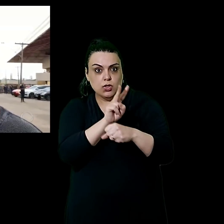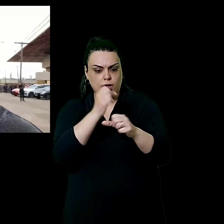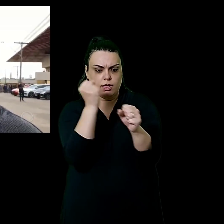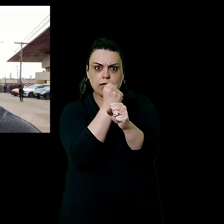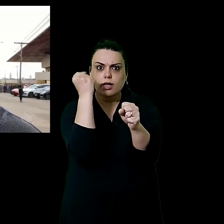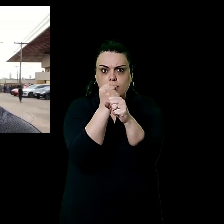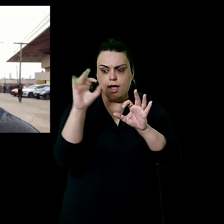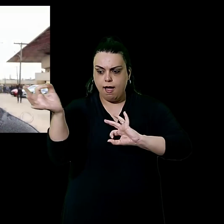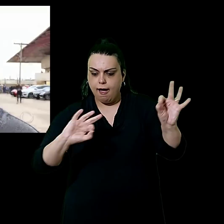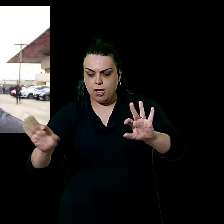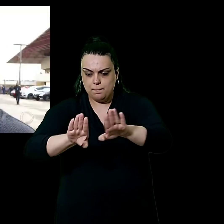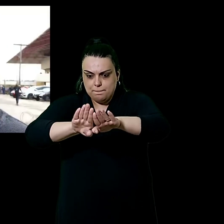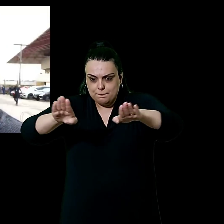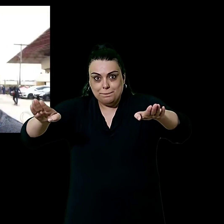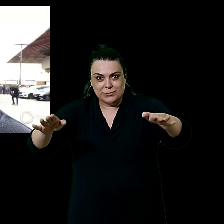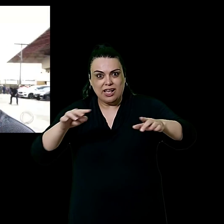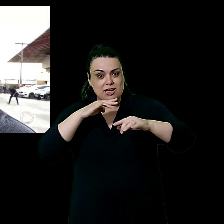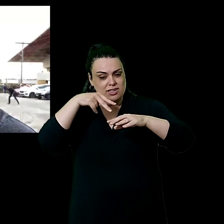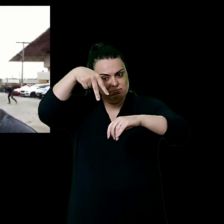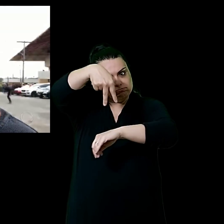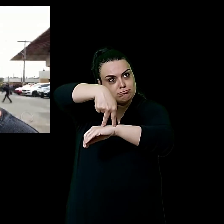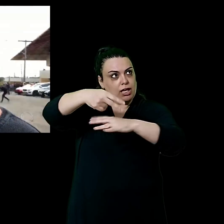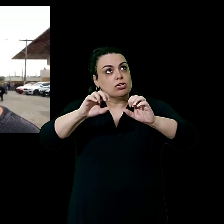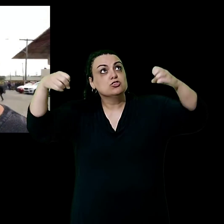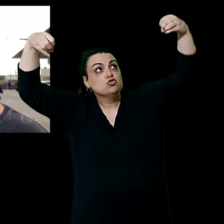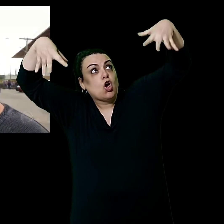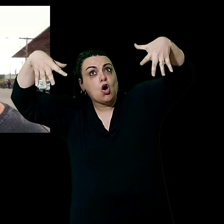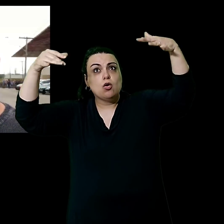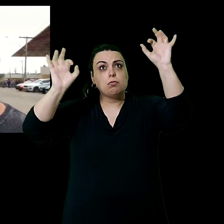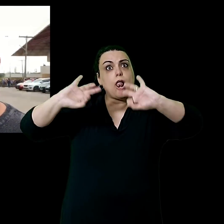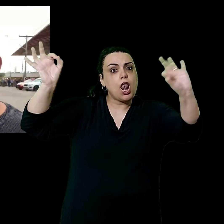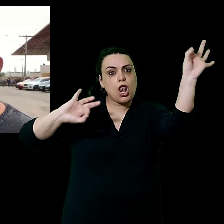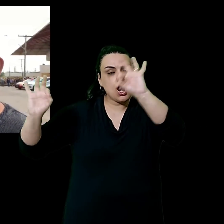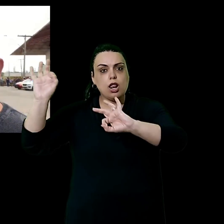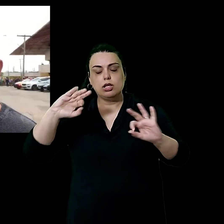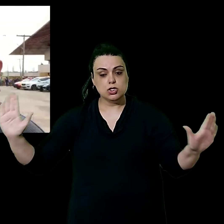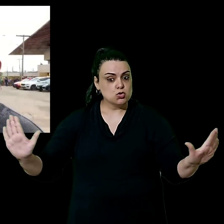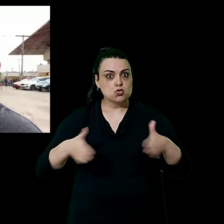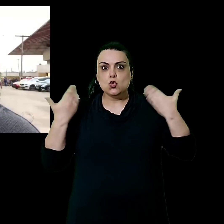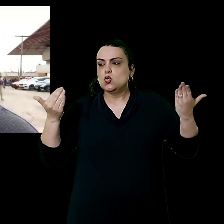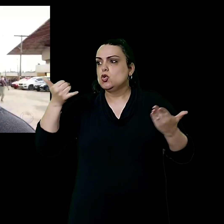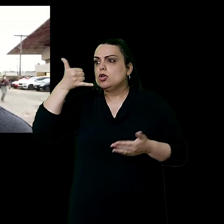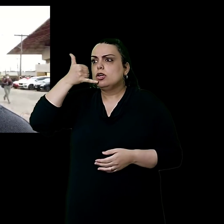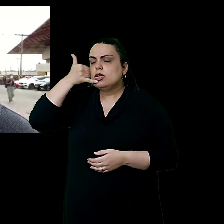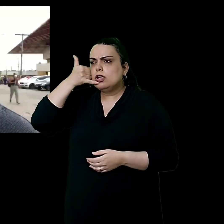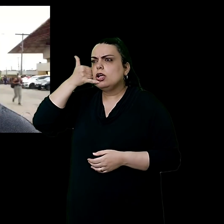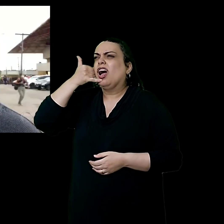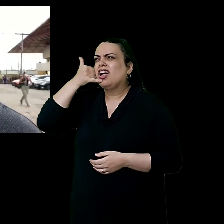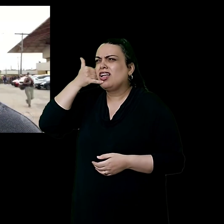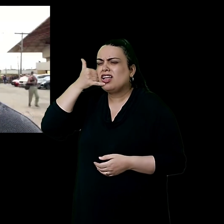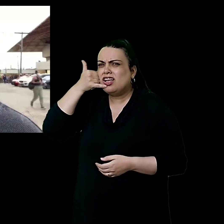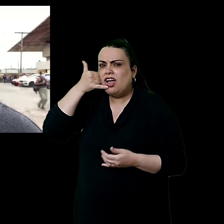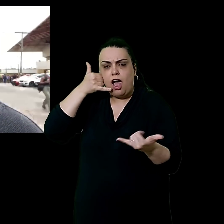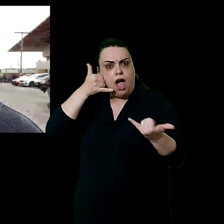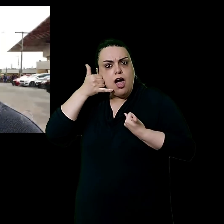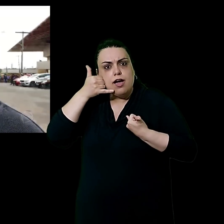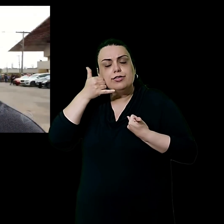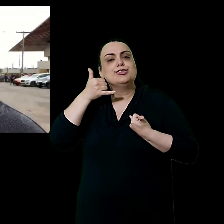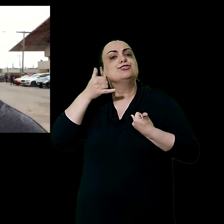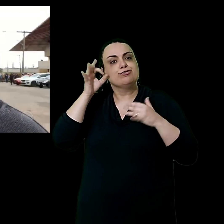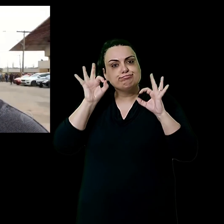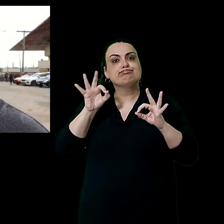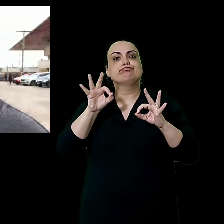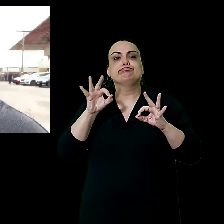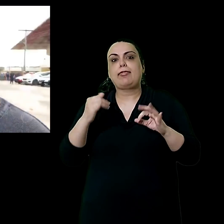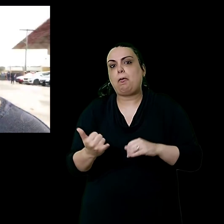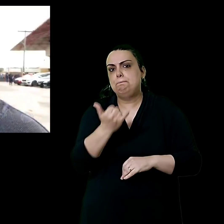cuidando da montagem dos preparativos, né, para acontecer o show, quando a gente foi surpreendido com a ligação que